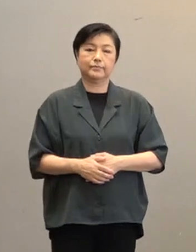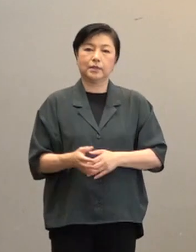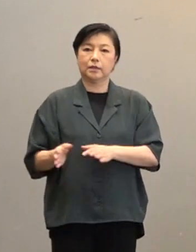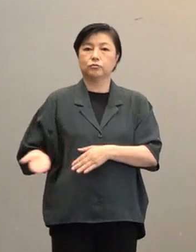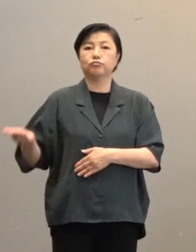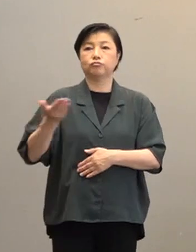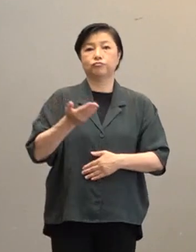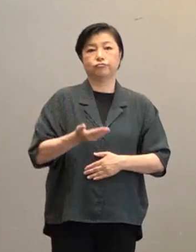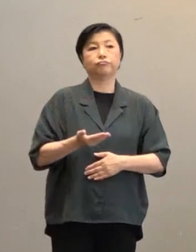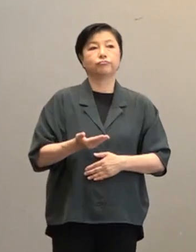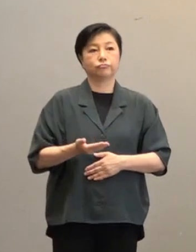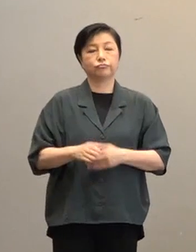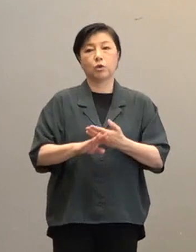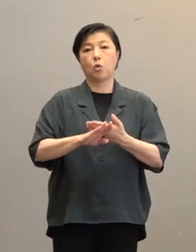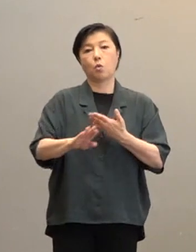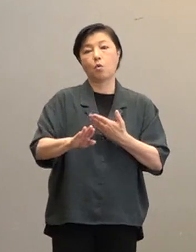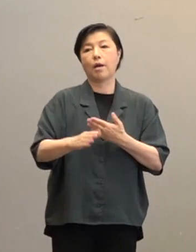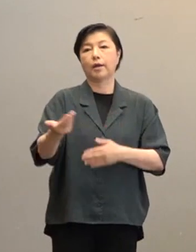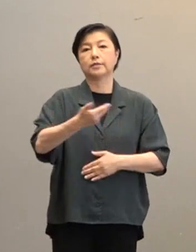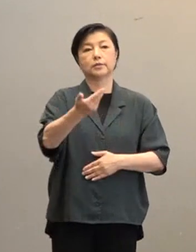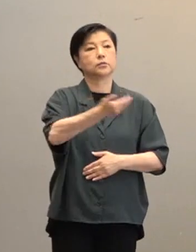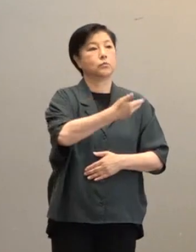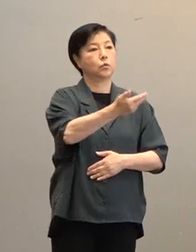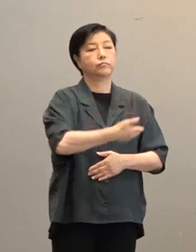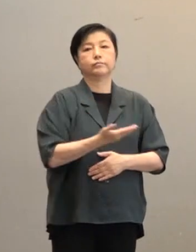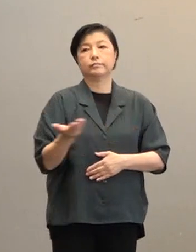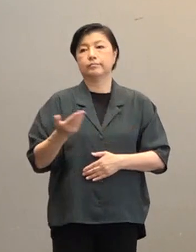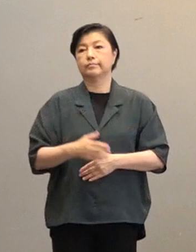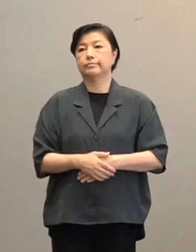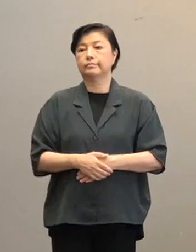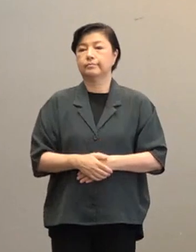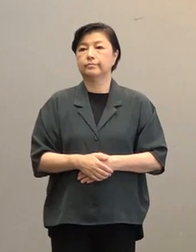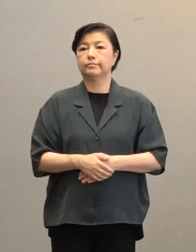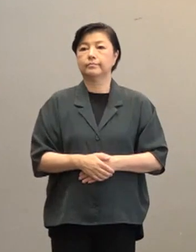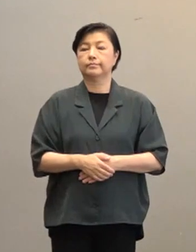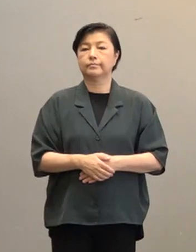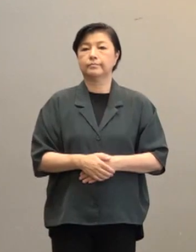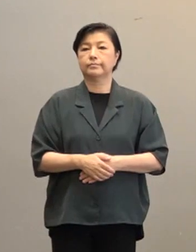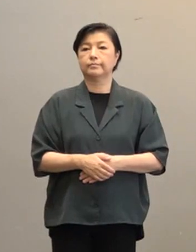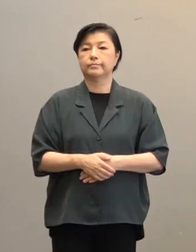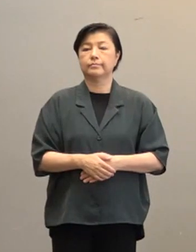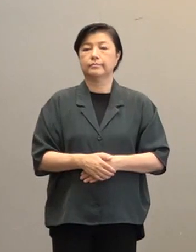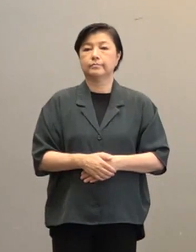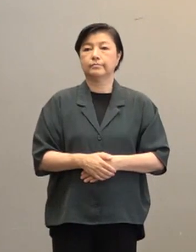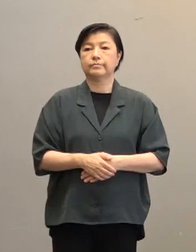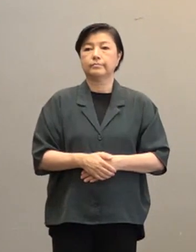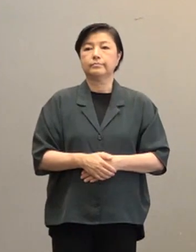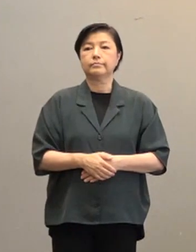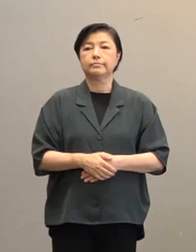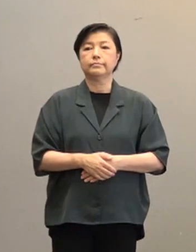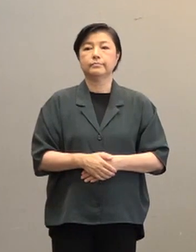続きまして各社様より質問を受けします。いかがでしょうか。読売新聞さん。